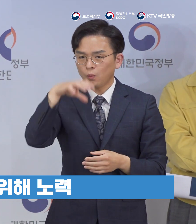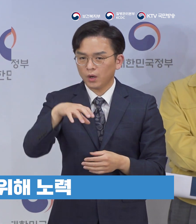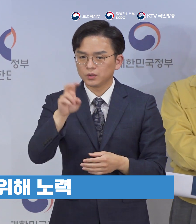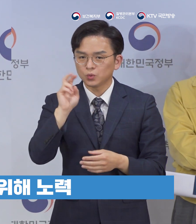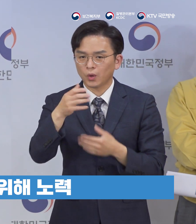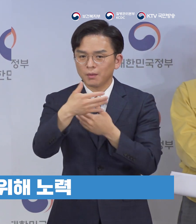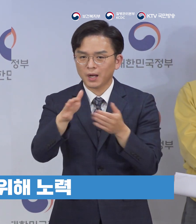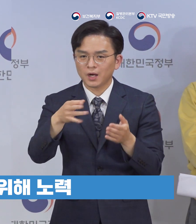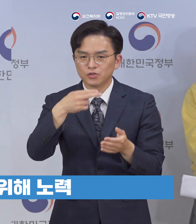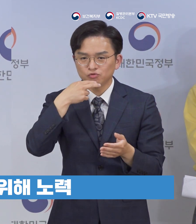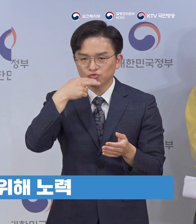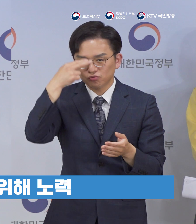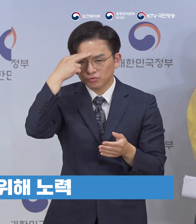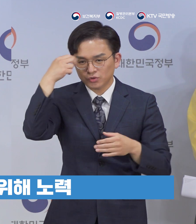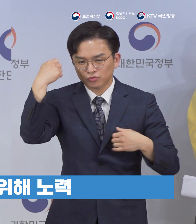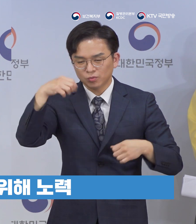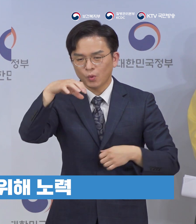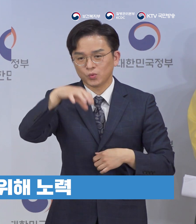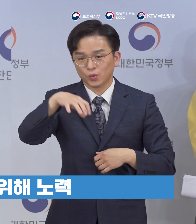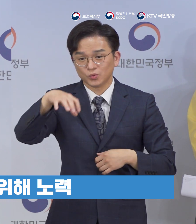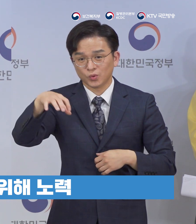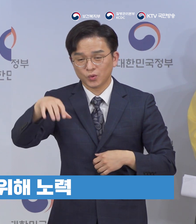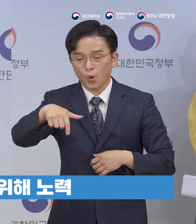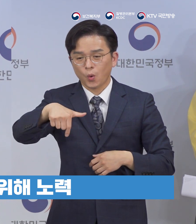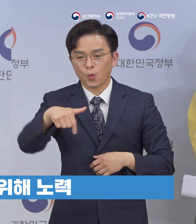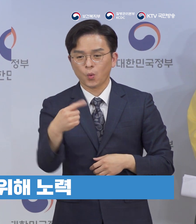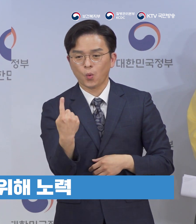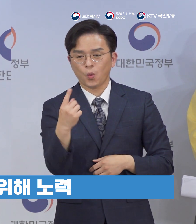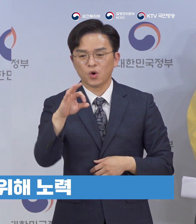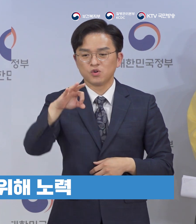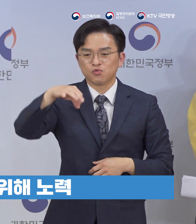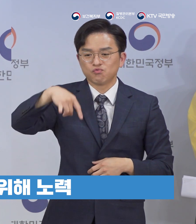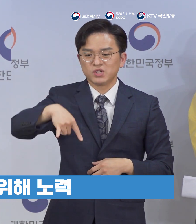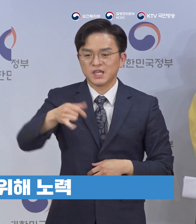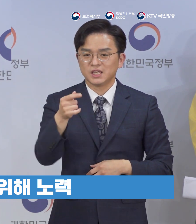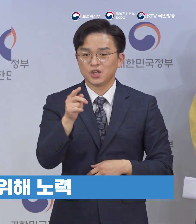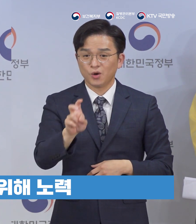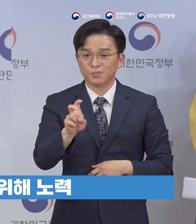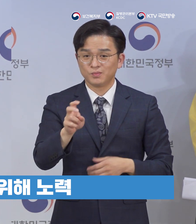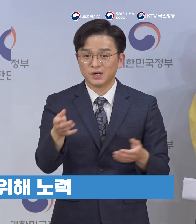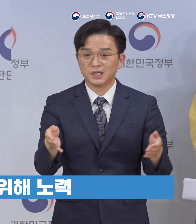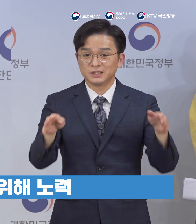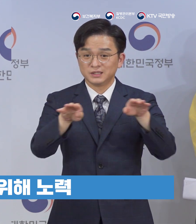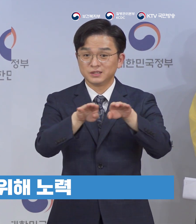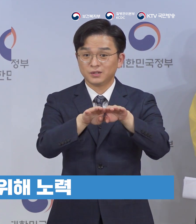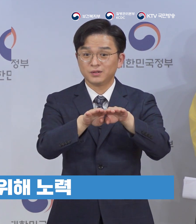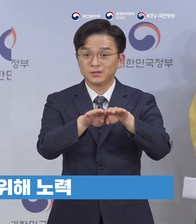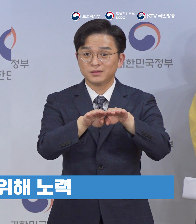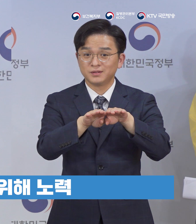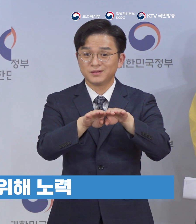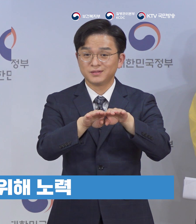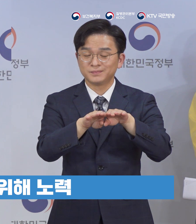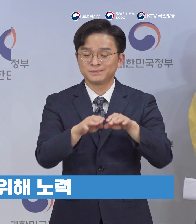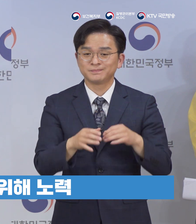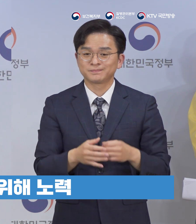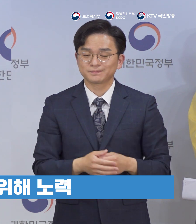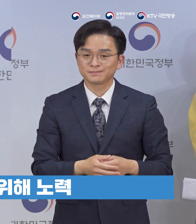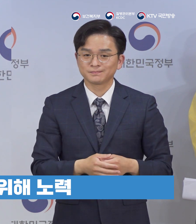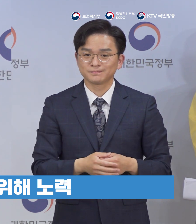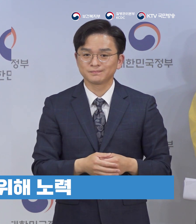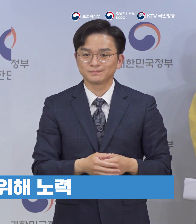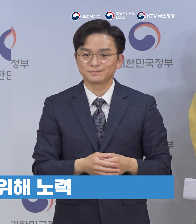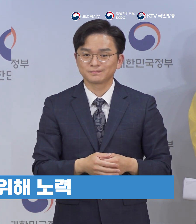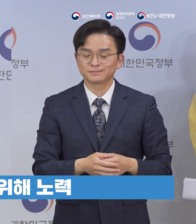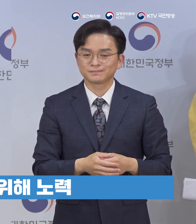그다음에 실내 체육 시설, 그다음에 학원, 노래방 등 이러한 고위험 시설들이